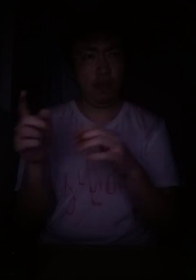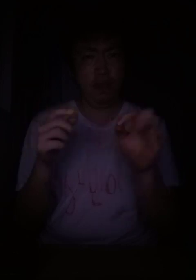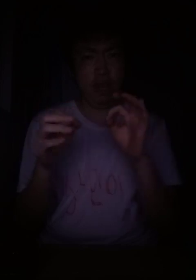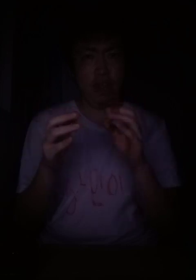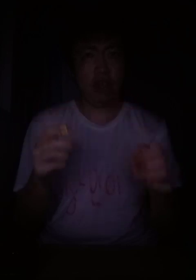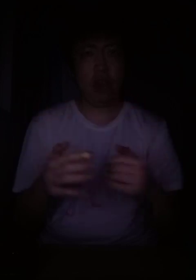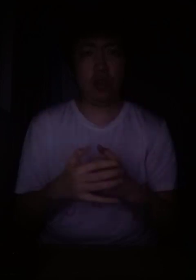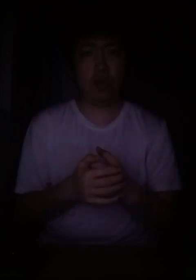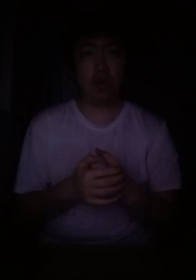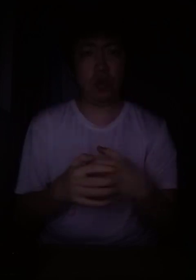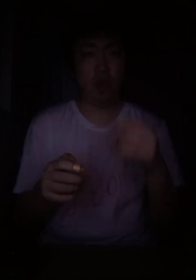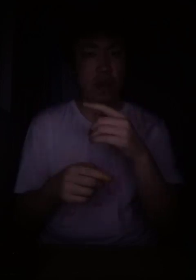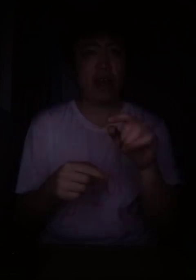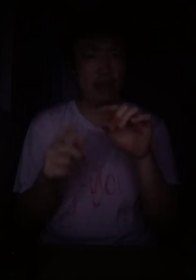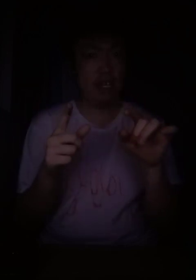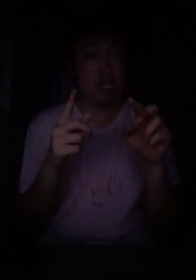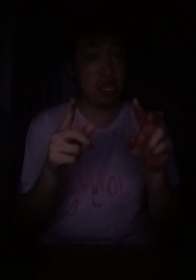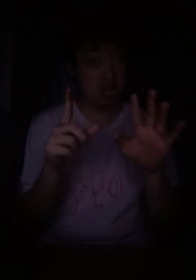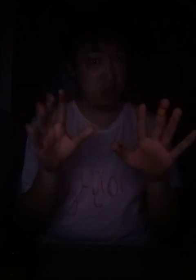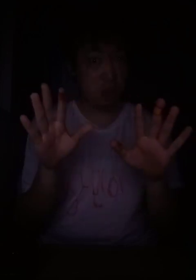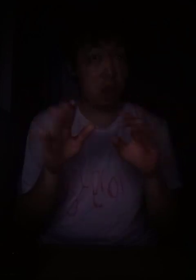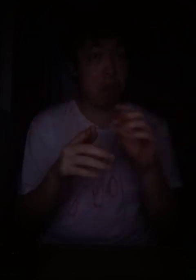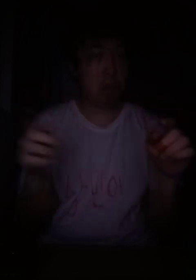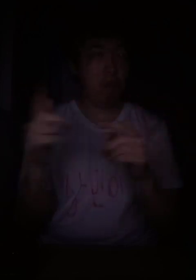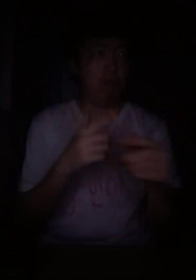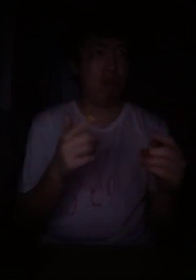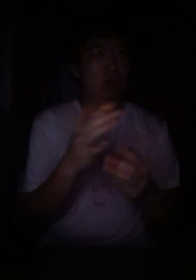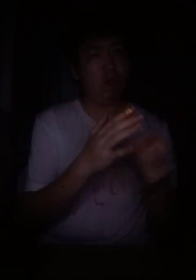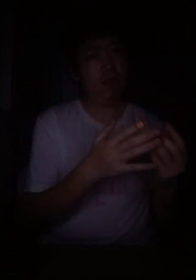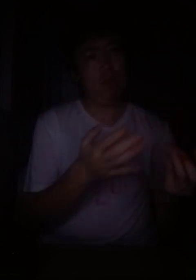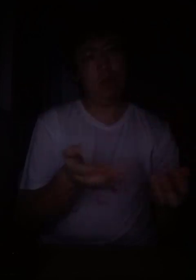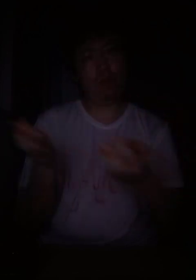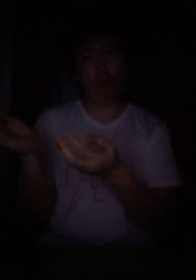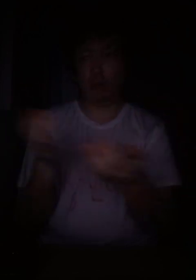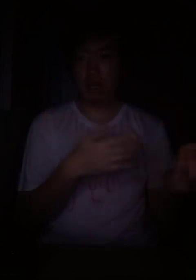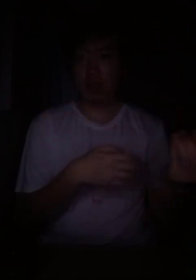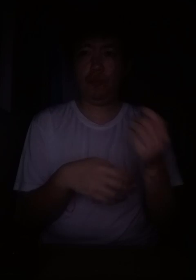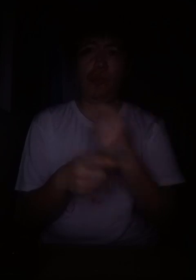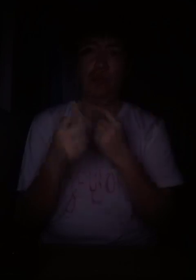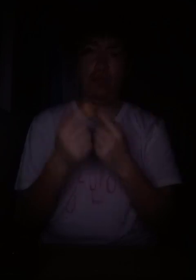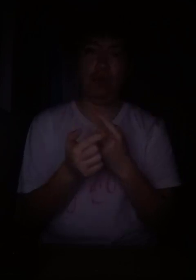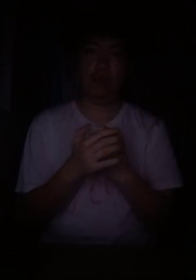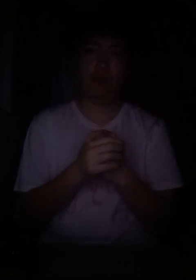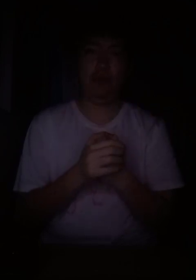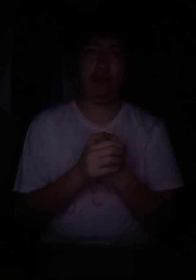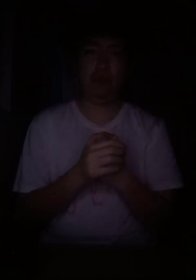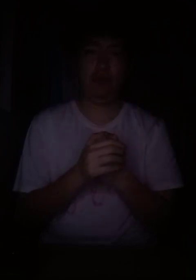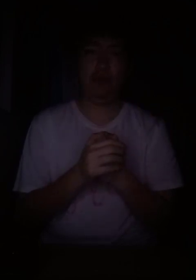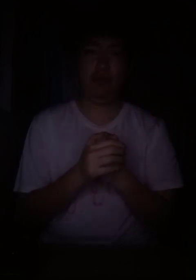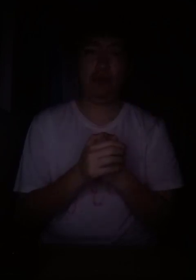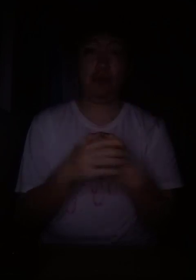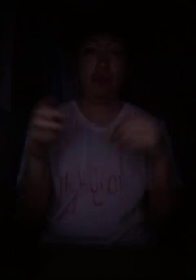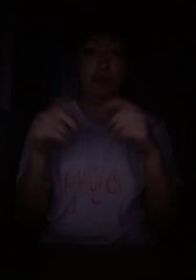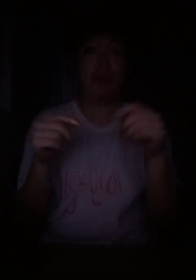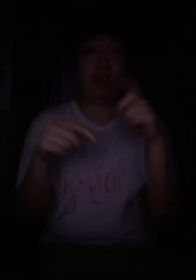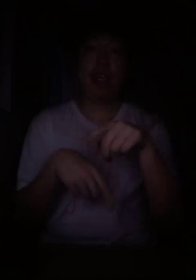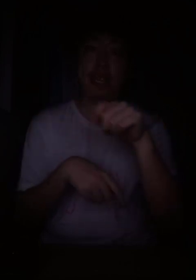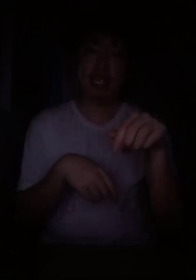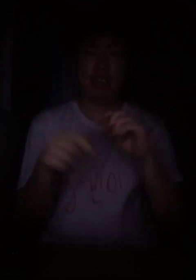적게 5만 원에서 많게는 10만 원 가량의 정도 금액이 오가는 것으로 판단이 됩니다. 사람들이 나무에 묶어놨던